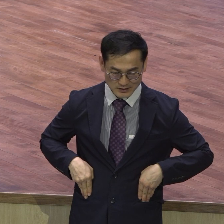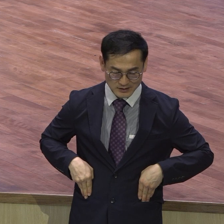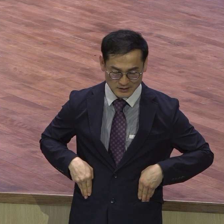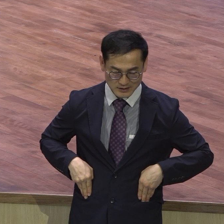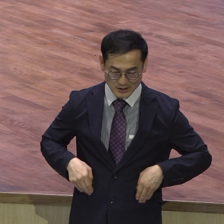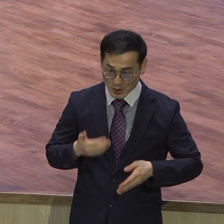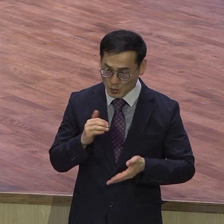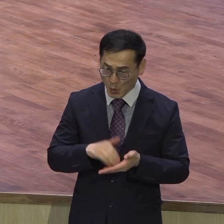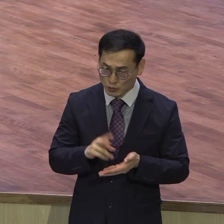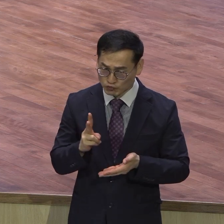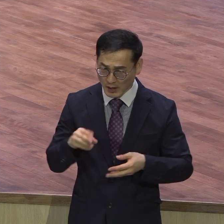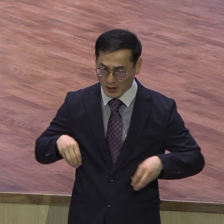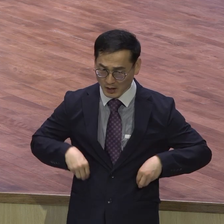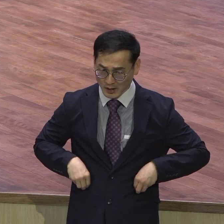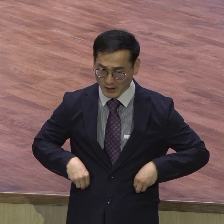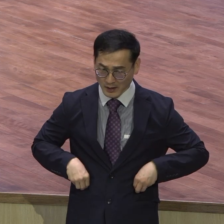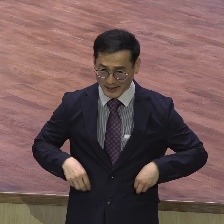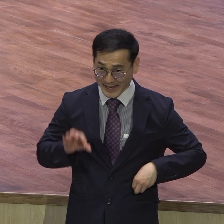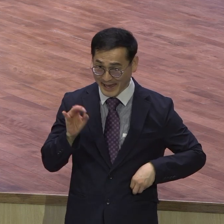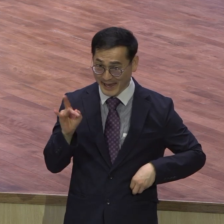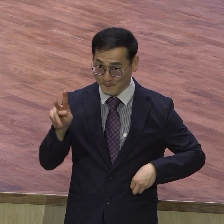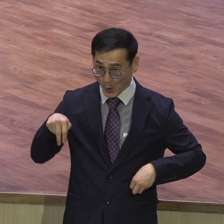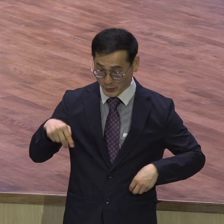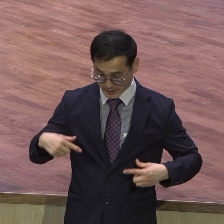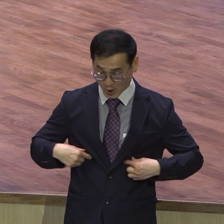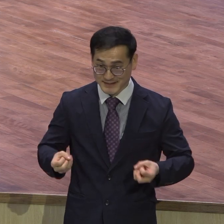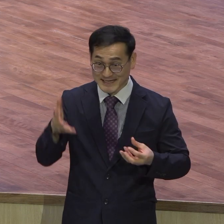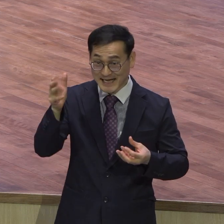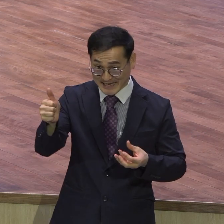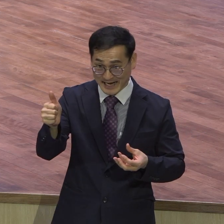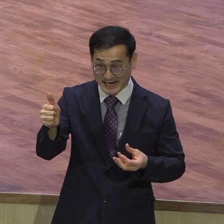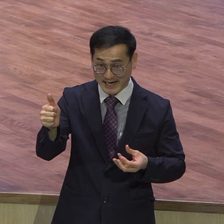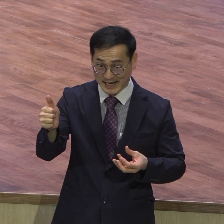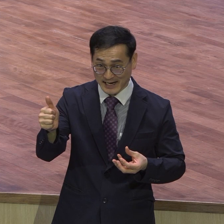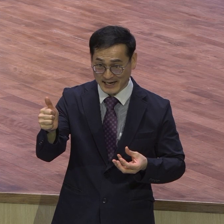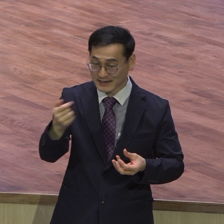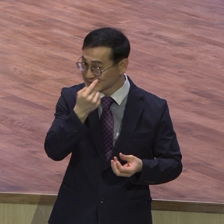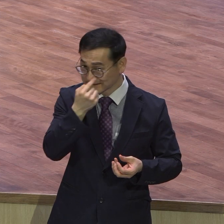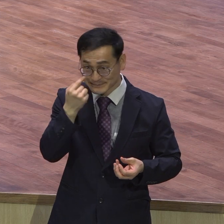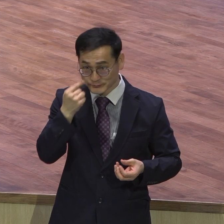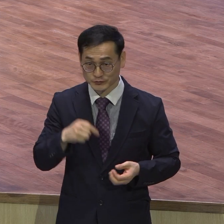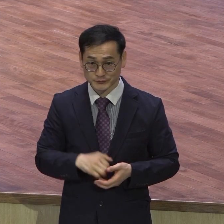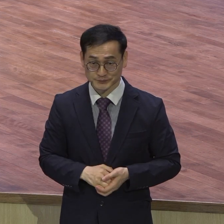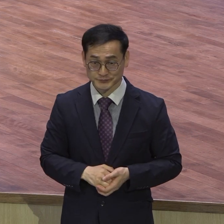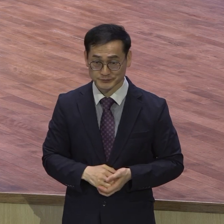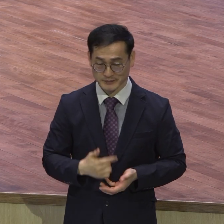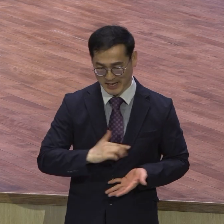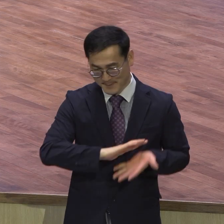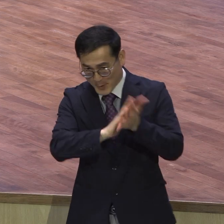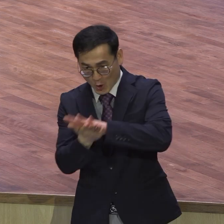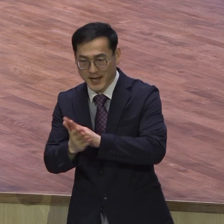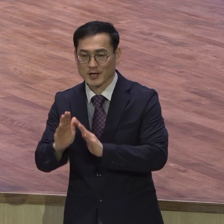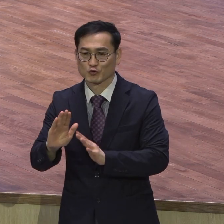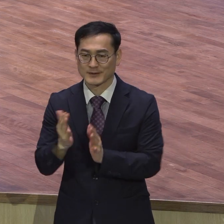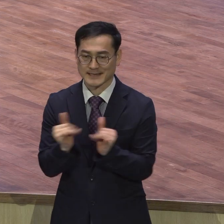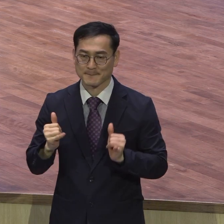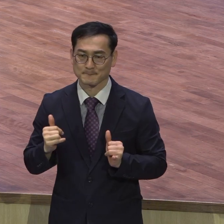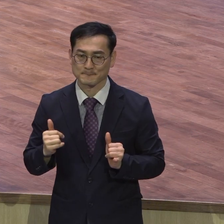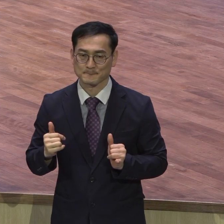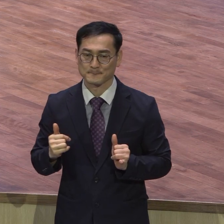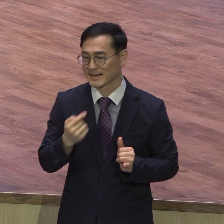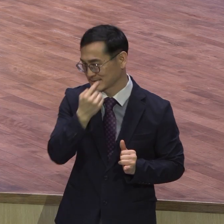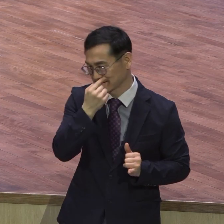돌을 딱 넣었습니다. 이 애봇은 제사장의 신분을 나타낸 옷인데 변화된 신분 완전히 변화된 신분에 글만나